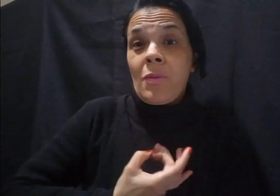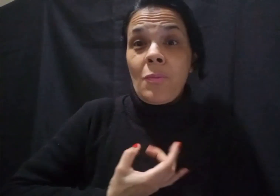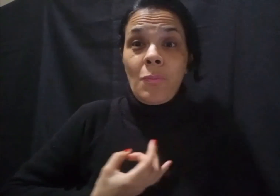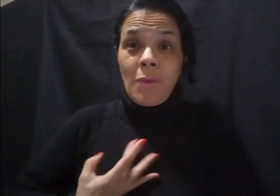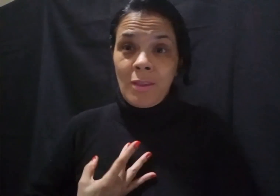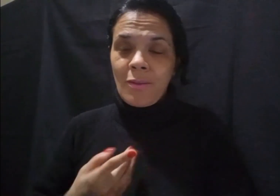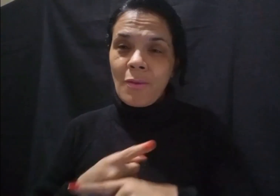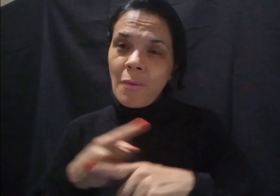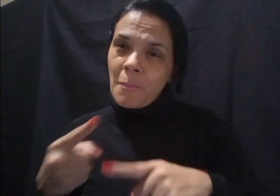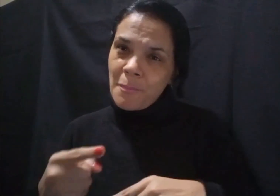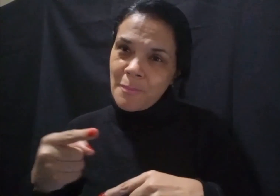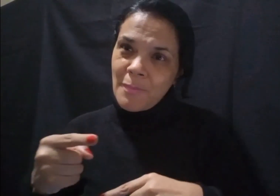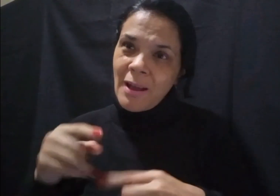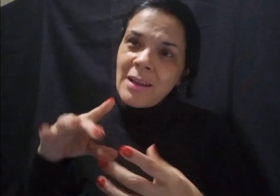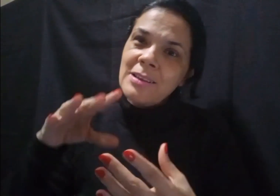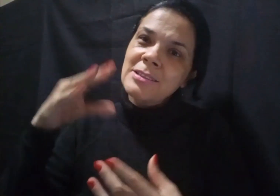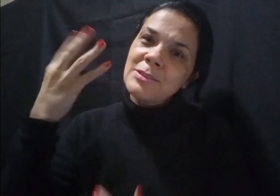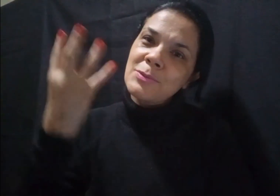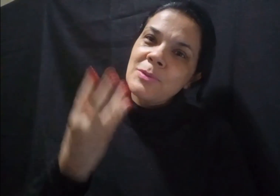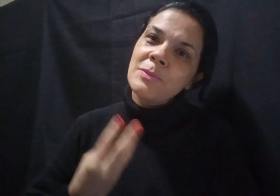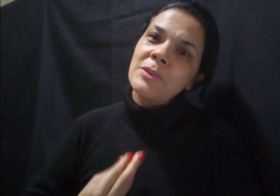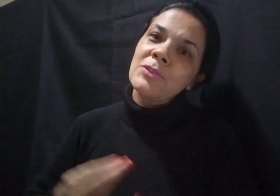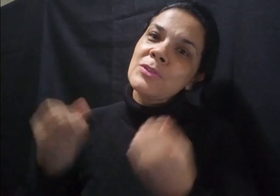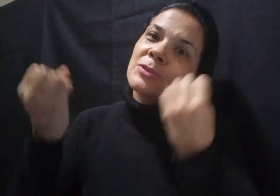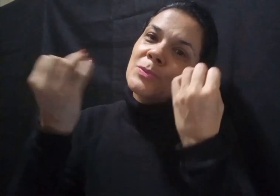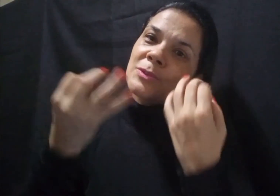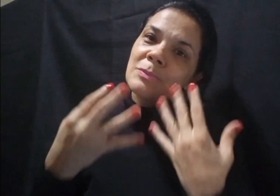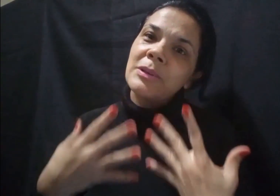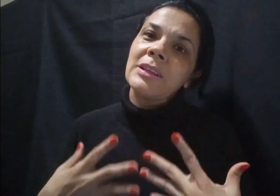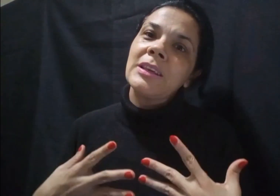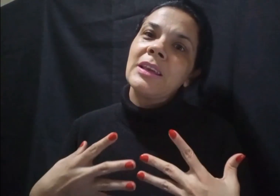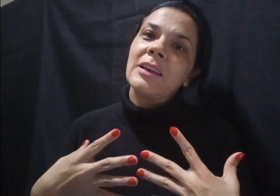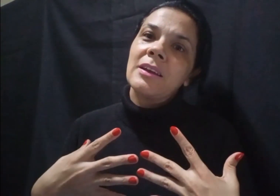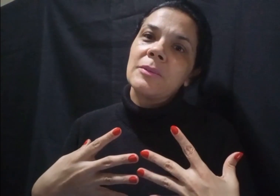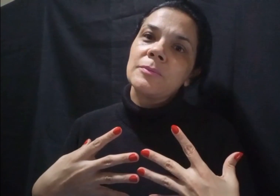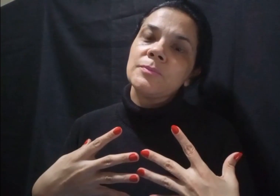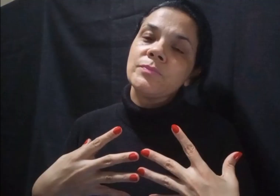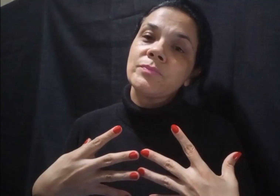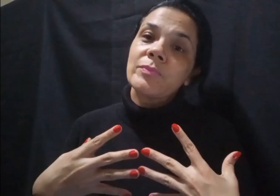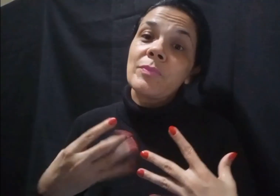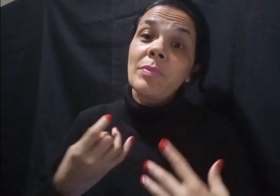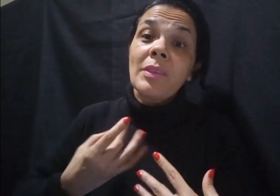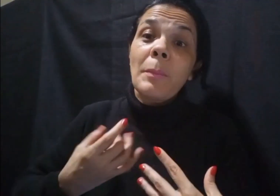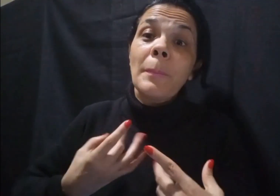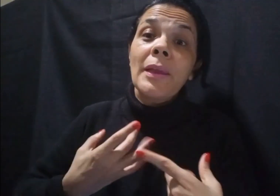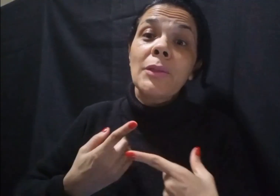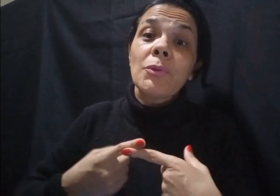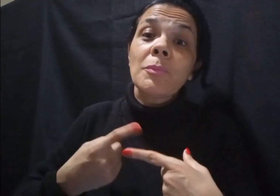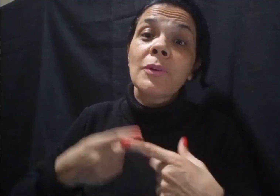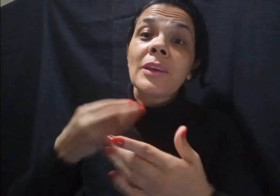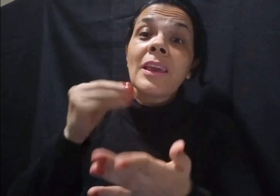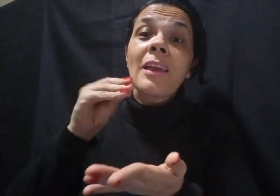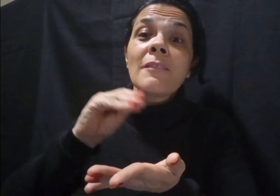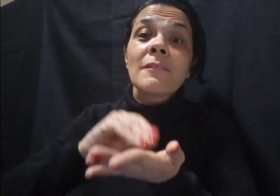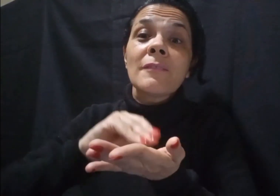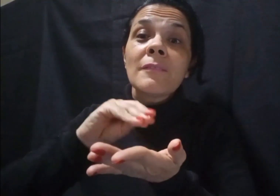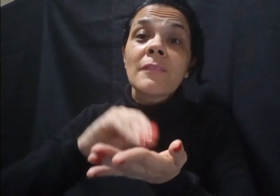ótica espírita, compreendemos que o medo excessivo nasce da falta de confiança em Deus, na